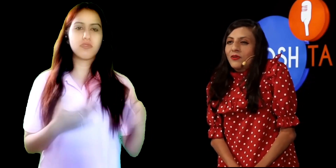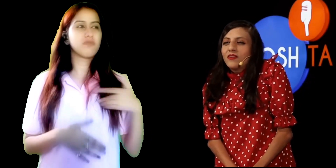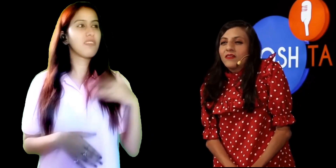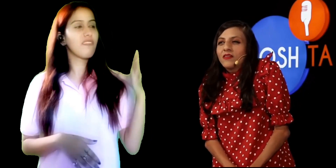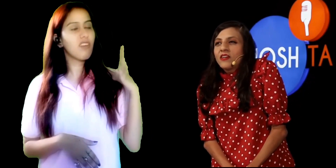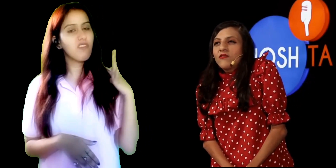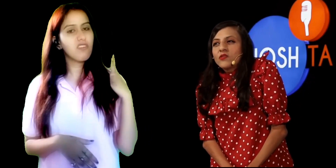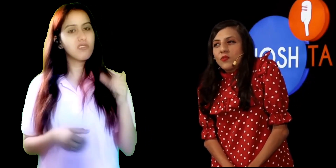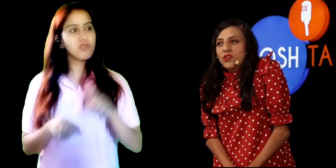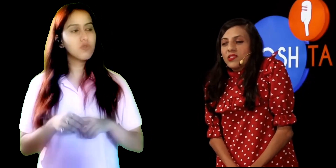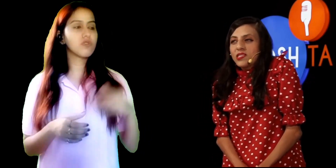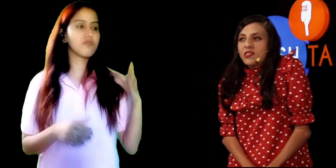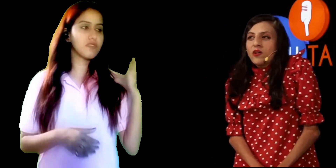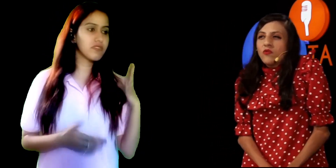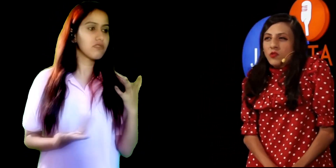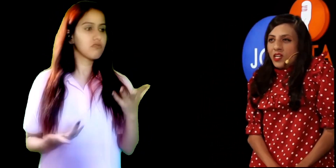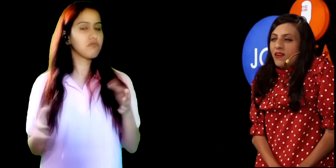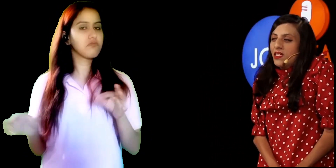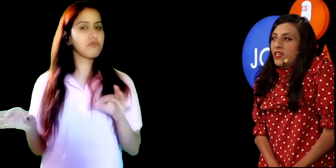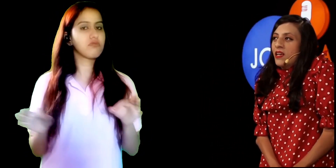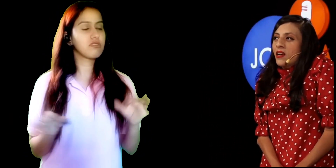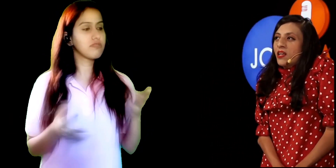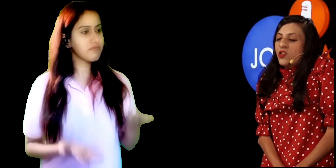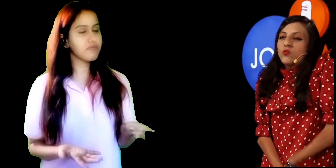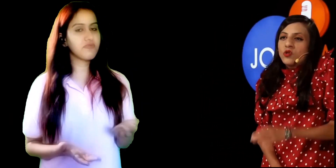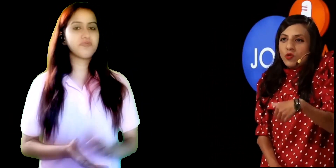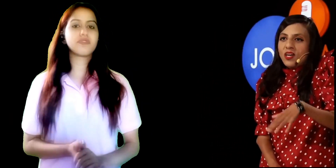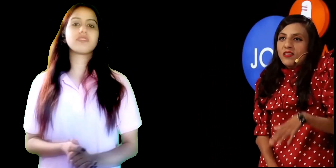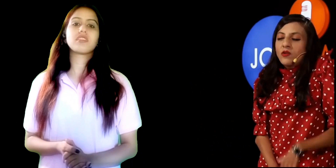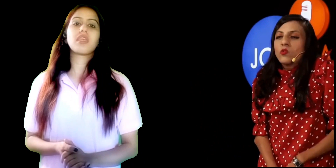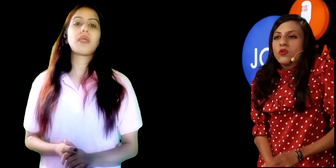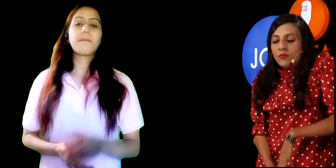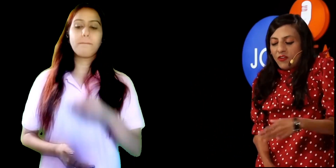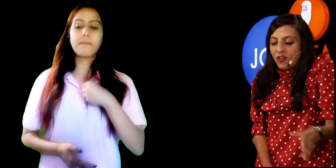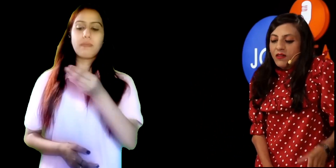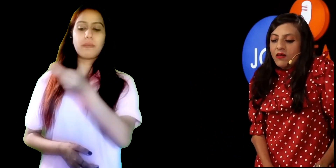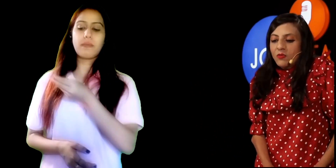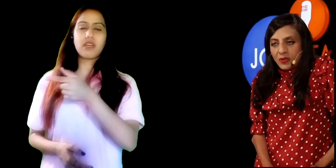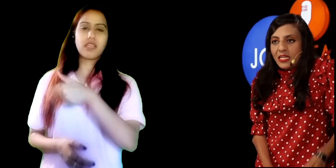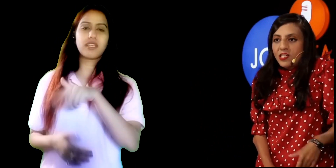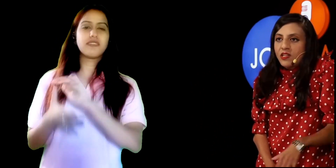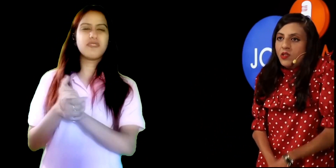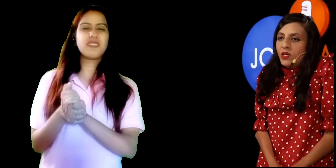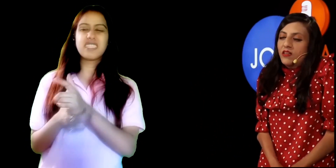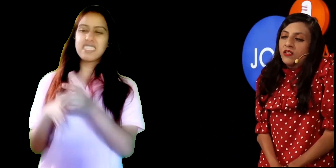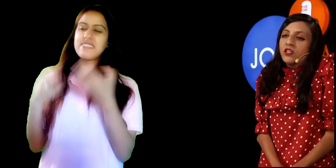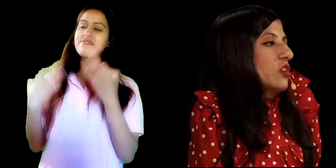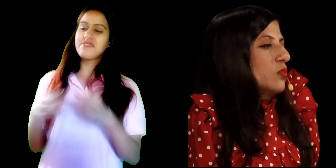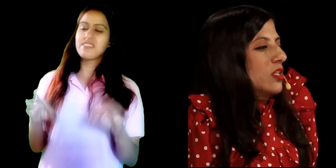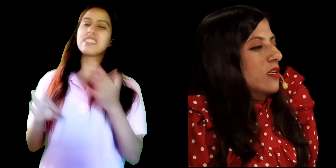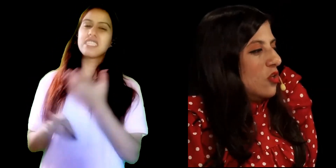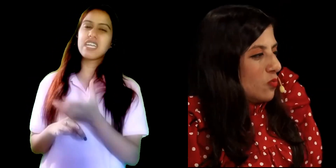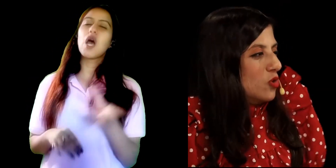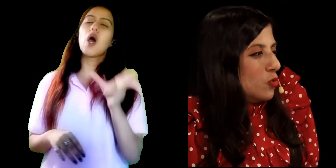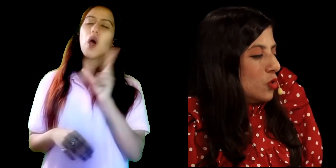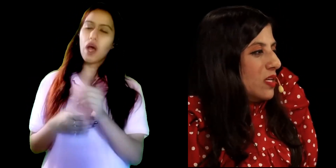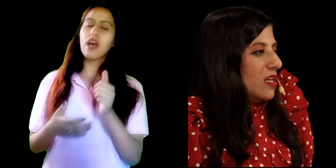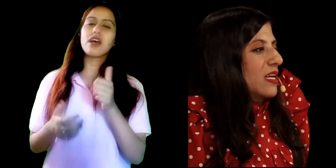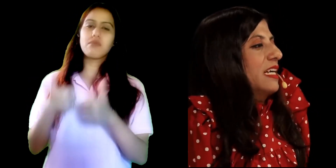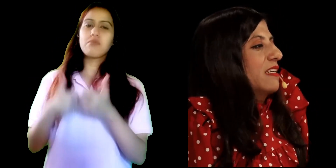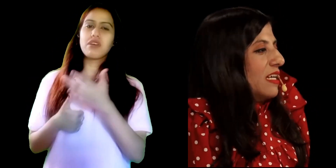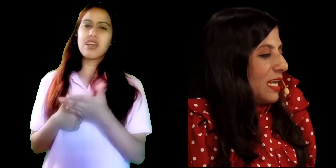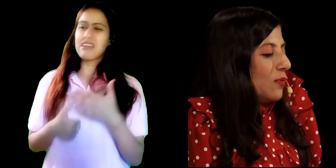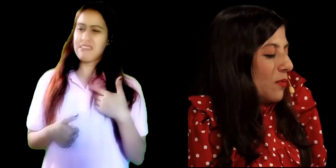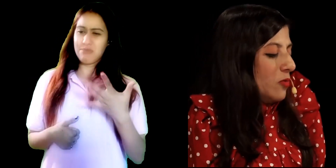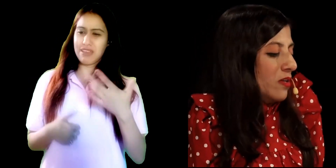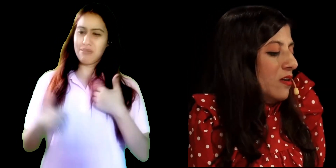देना, बट फिर उसने बहुत इंसिस्ट किया, और फिर मुझे लगा कि चलो मुझे कुछ आता है, मेरे फ्रेंड का कभी भी सिलेक्शन नहीं हुआ था, तो मुझे लगा चलो मुझे कुछ तो आता